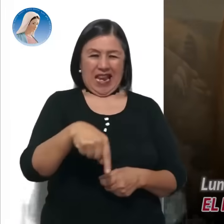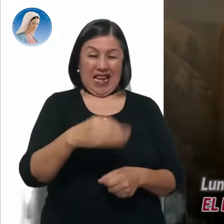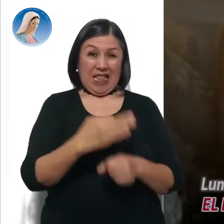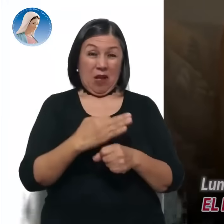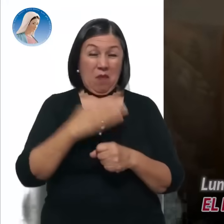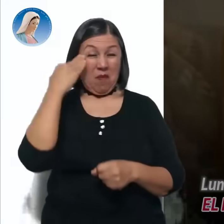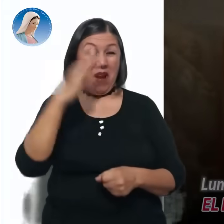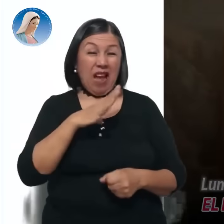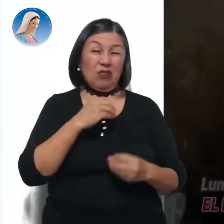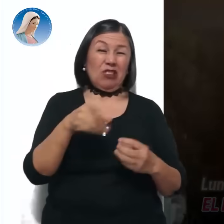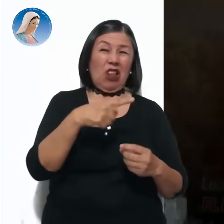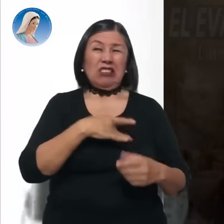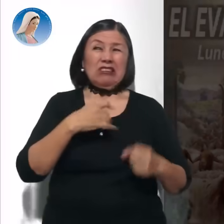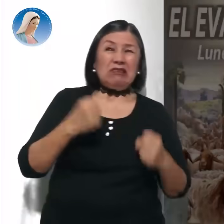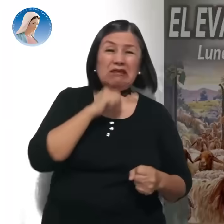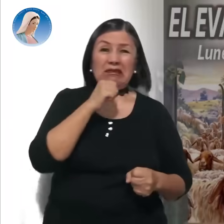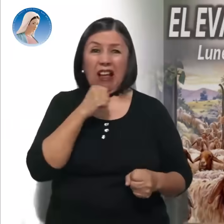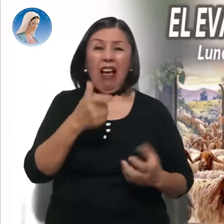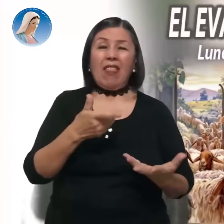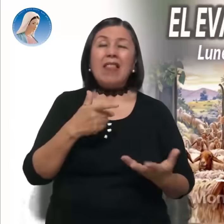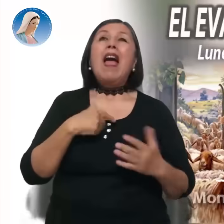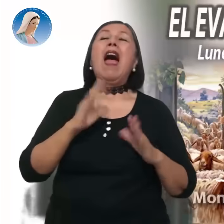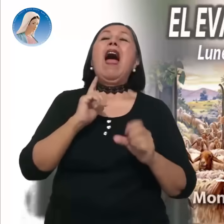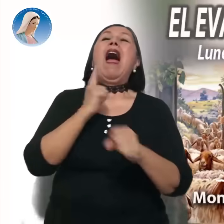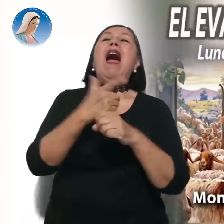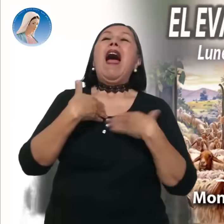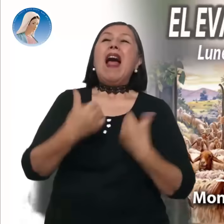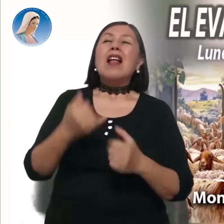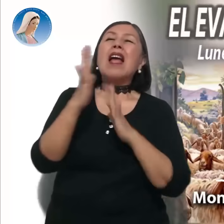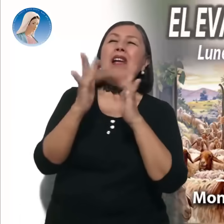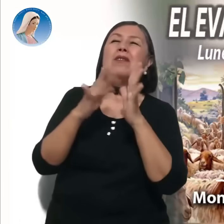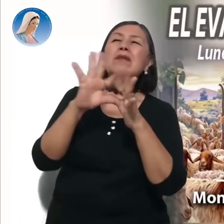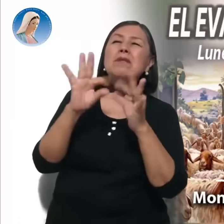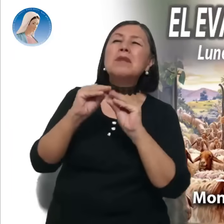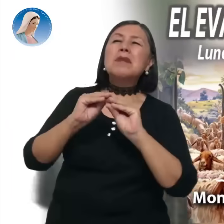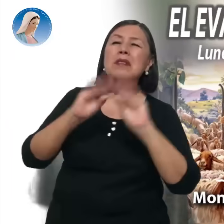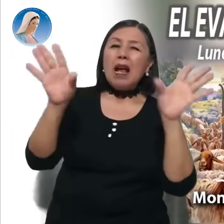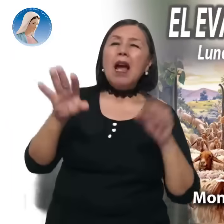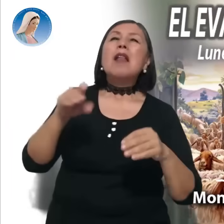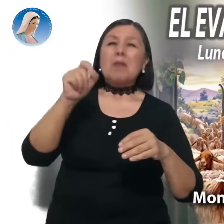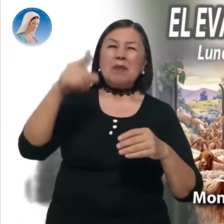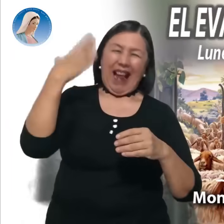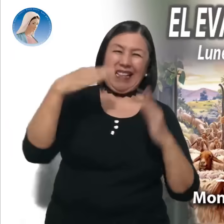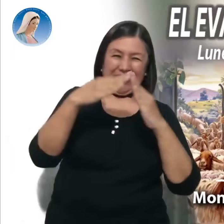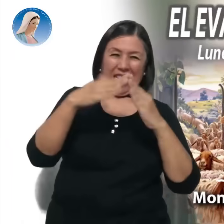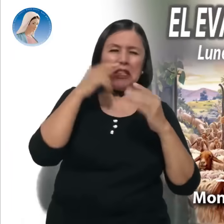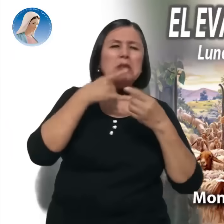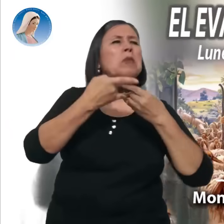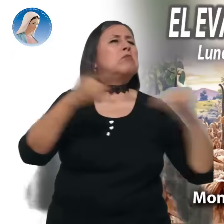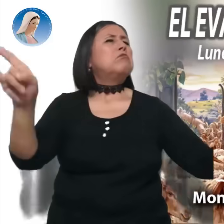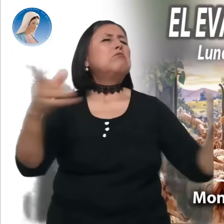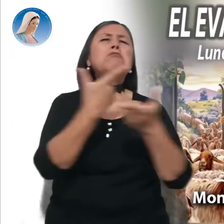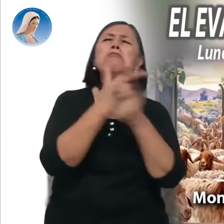quizás comprendemos mejor la imagen que hoy nos ofrece Jesús. Si antes nuestras puertas estaban siempre